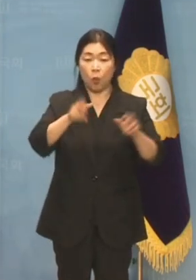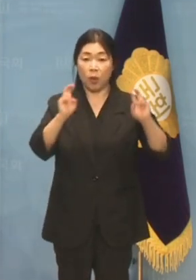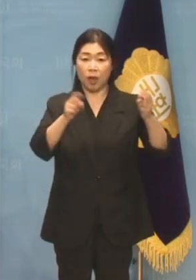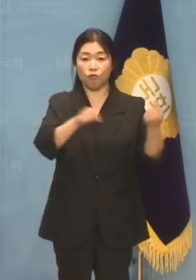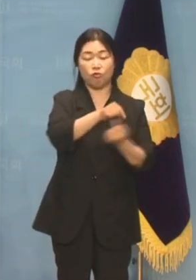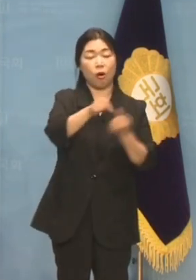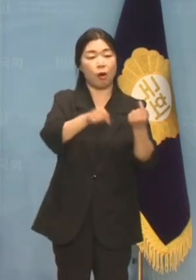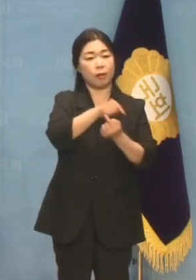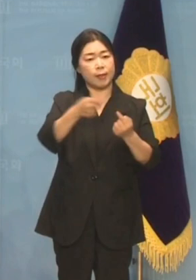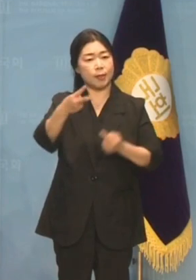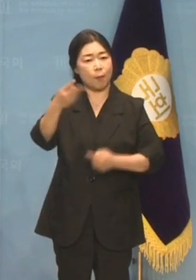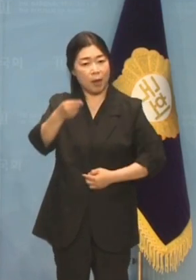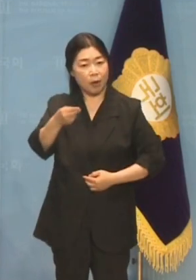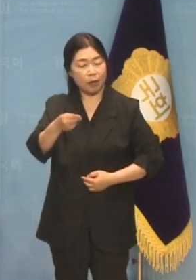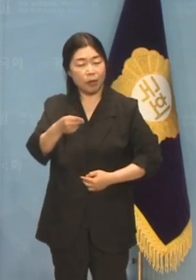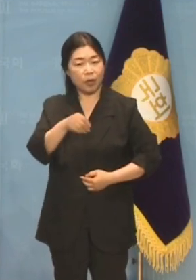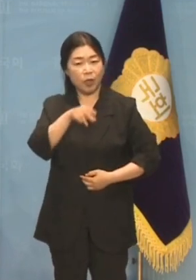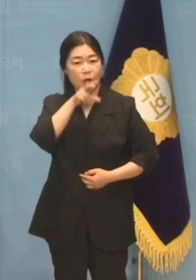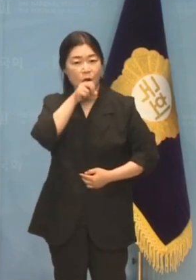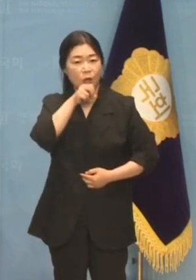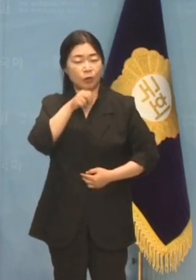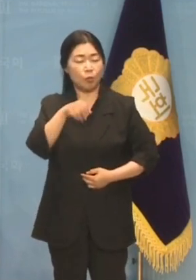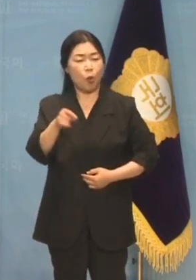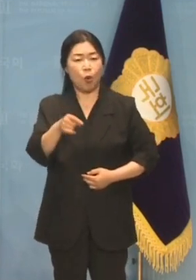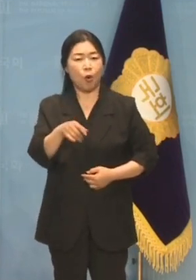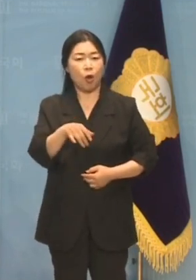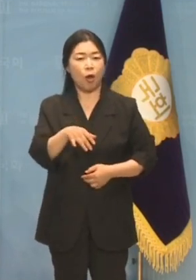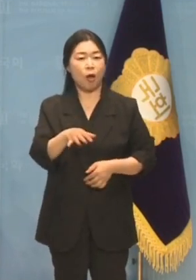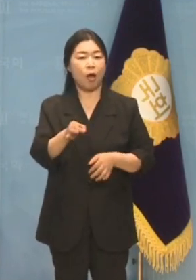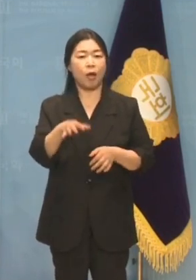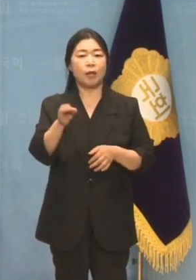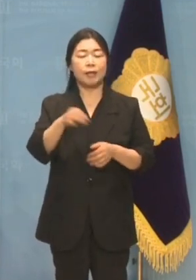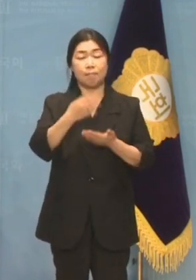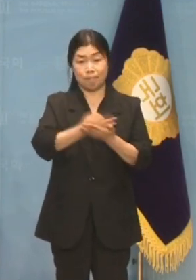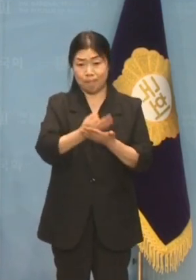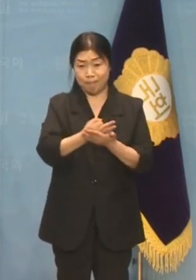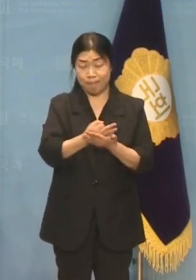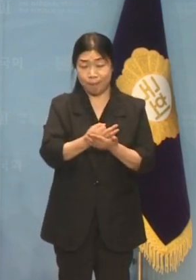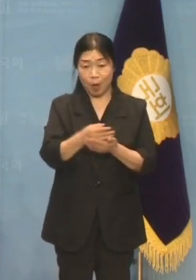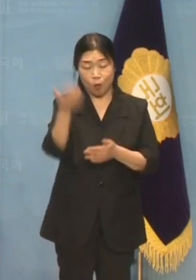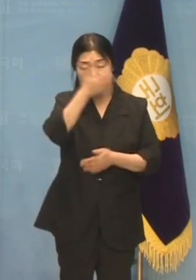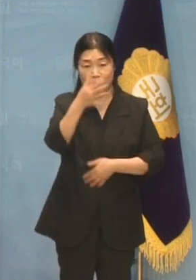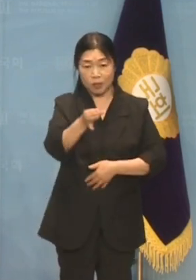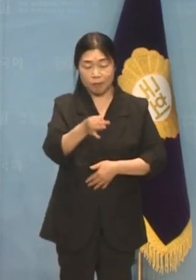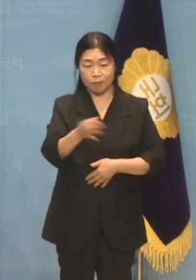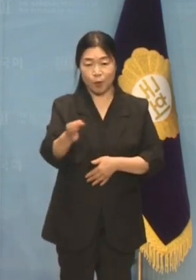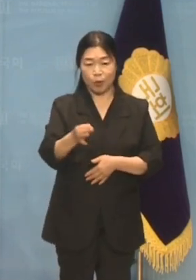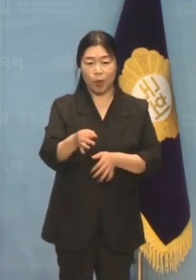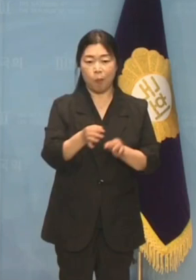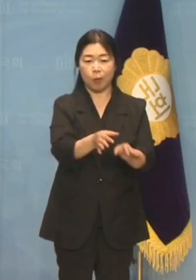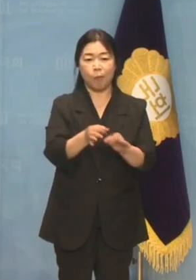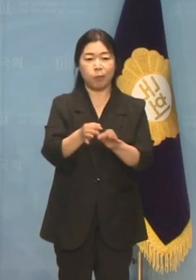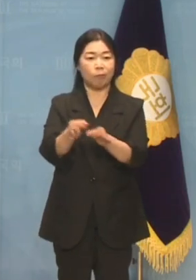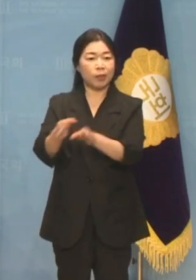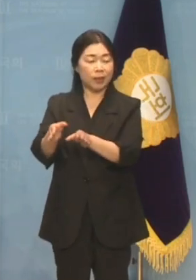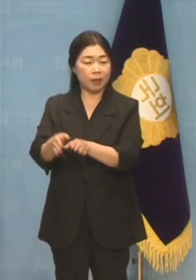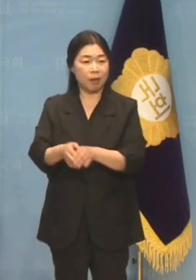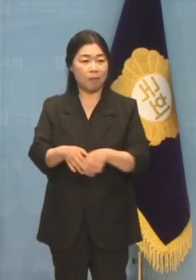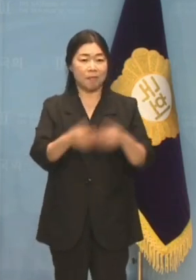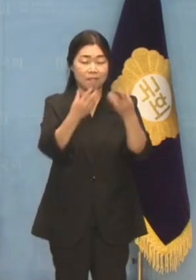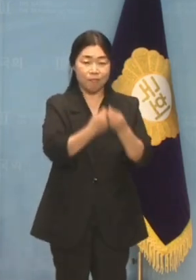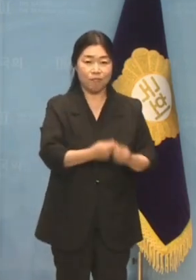대표로부터도 2천만 원의 쪼개기 후원금을 받고 E와 F 두 명의 개인으로부터도